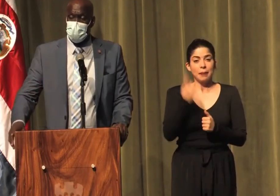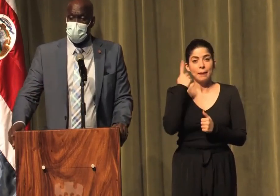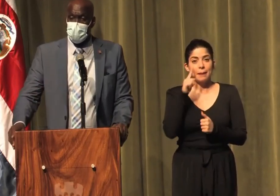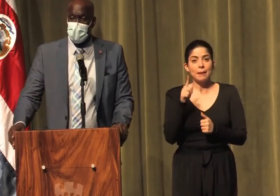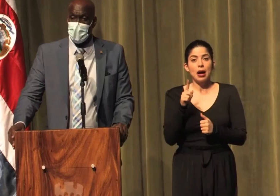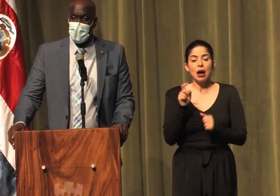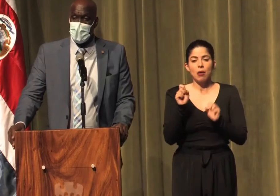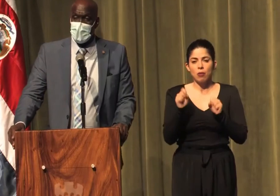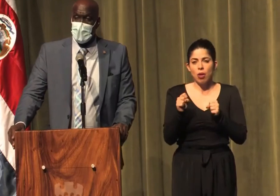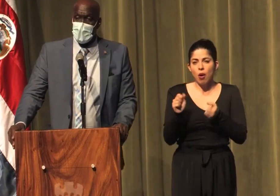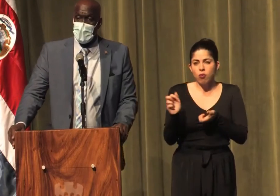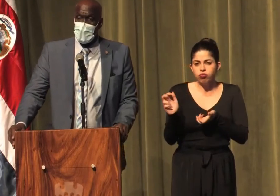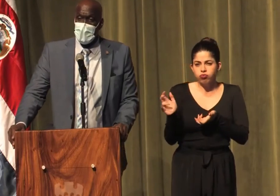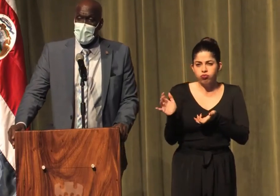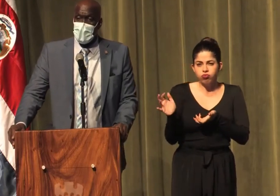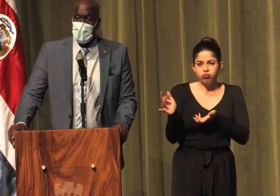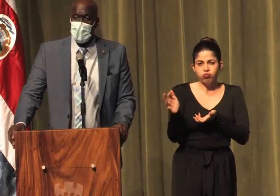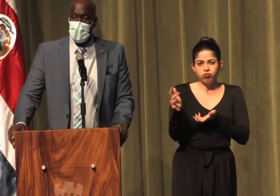compilar